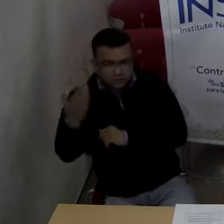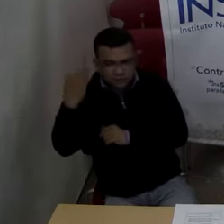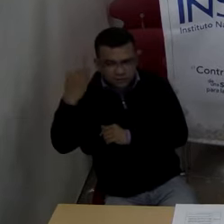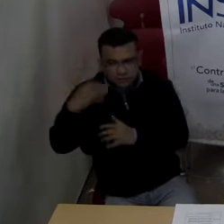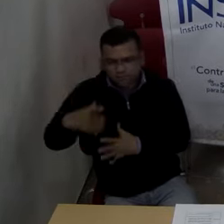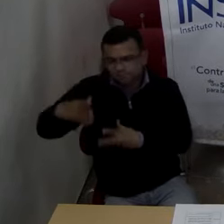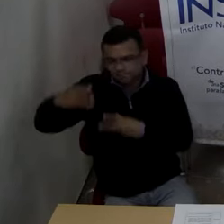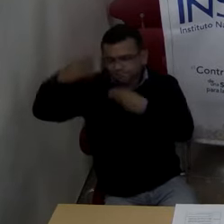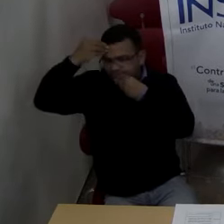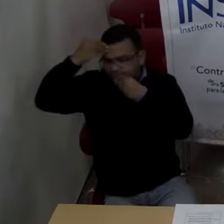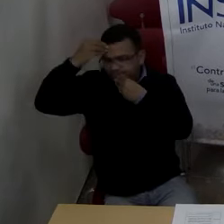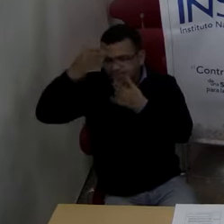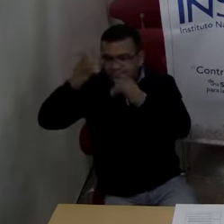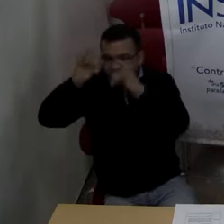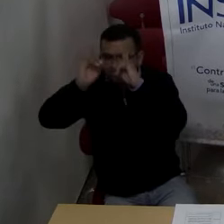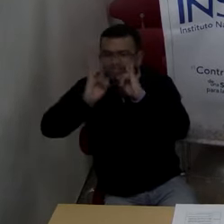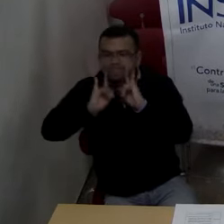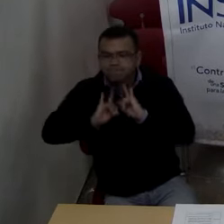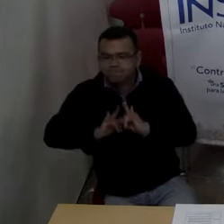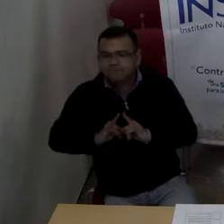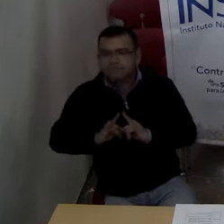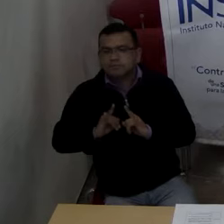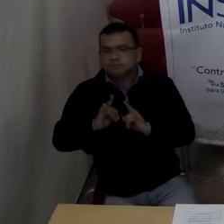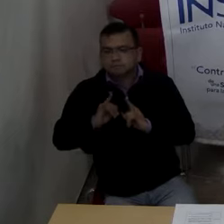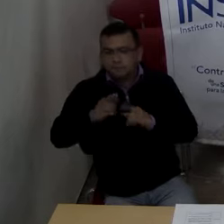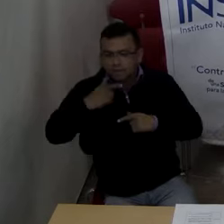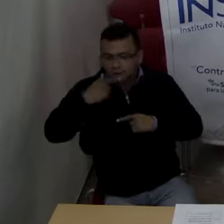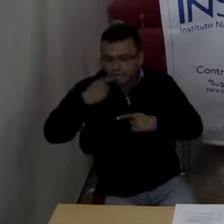lenguaje y todo tipo de aprendizajes.